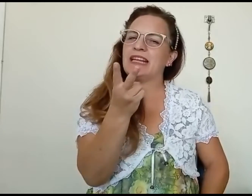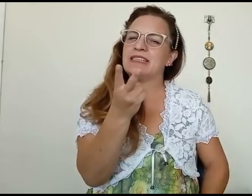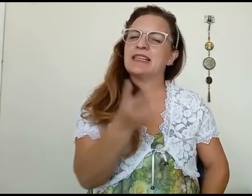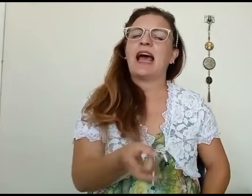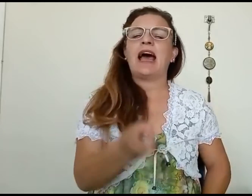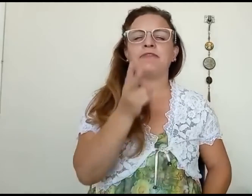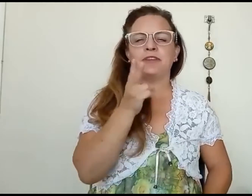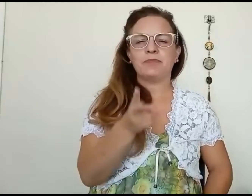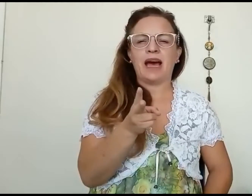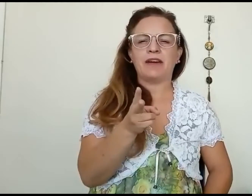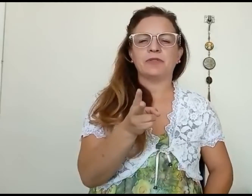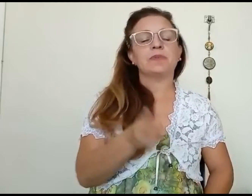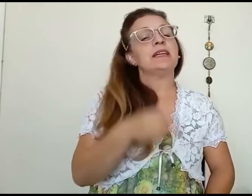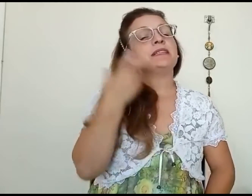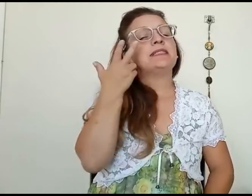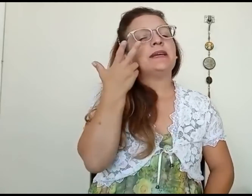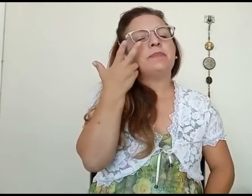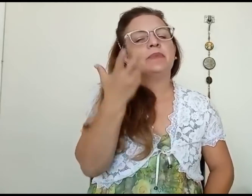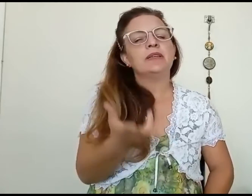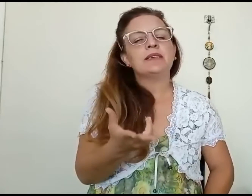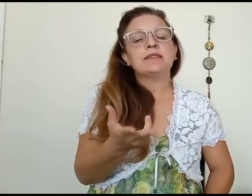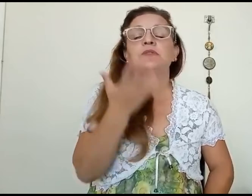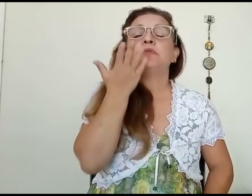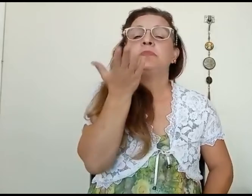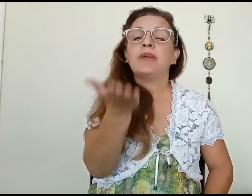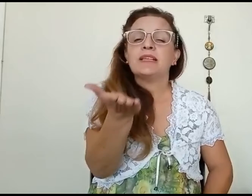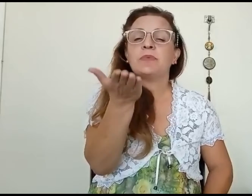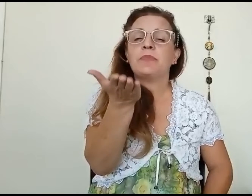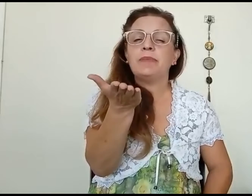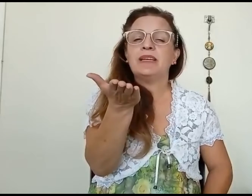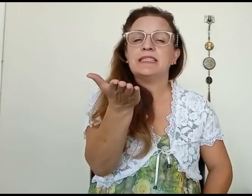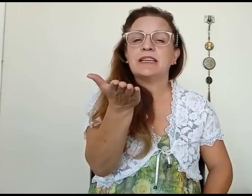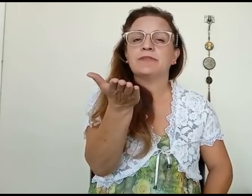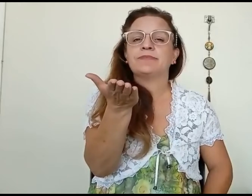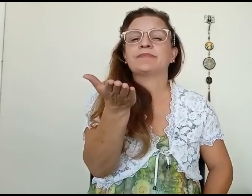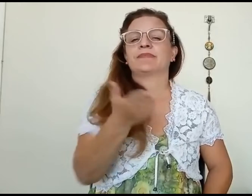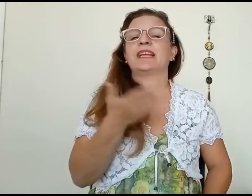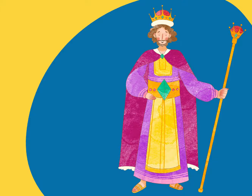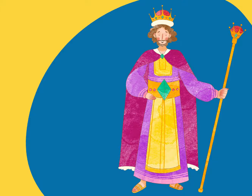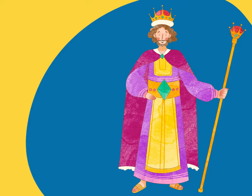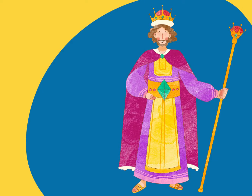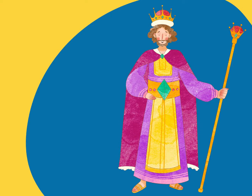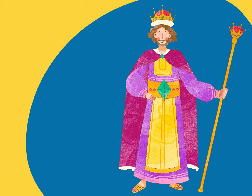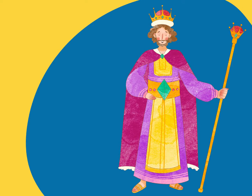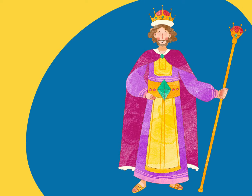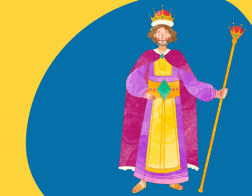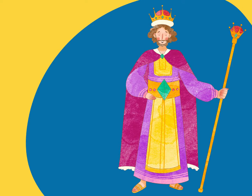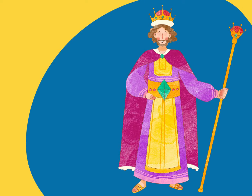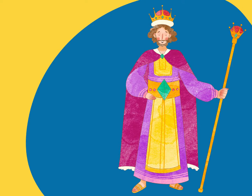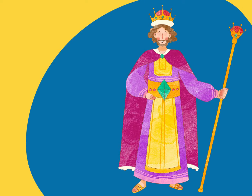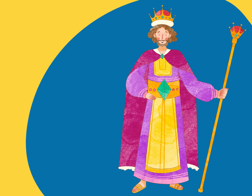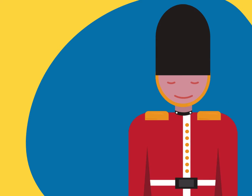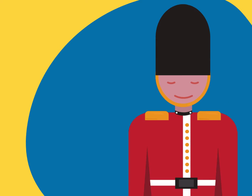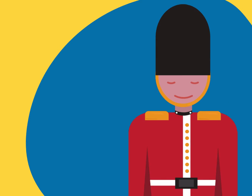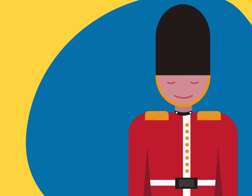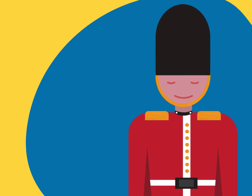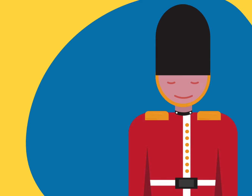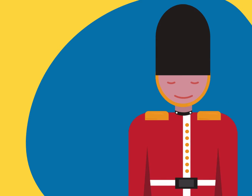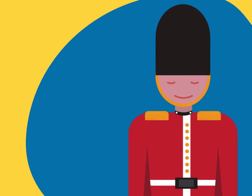mulheres afirmavam ser mães do mesmo bebezinho. Ele mandou chamar um dos guardas e lhe